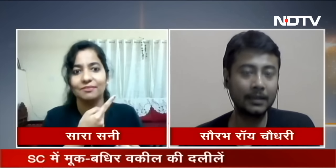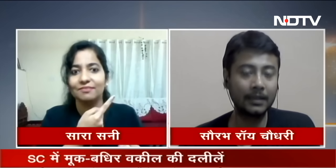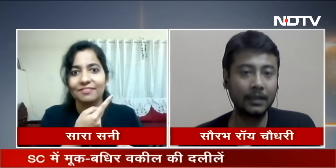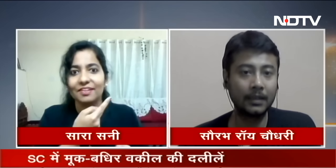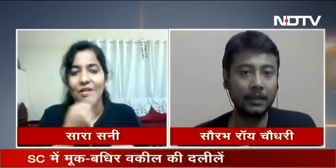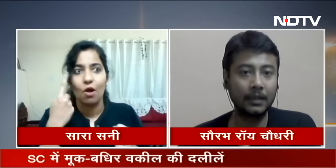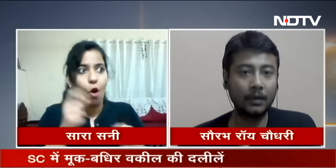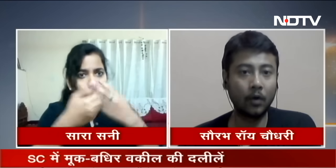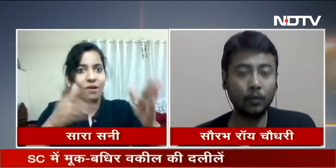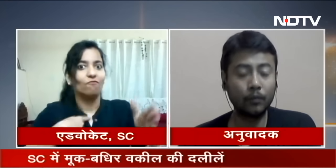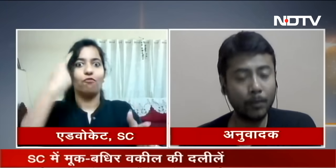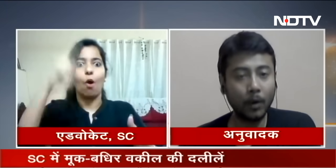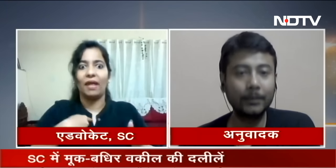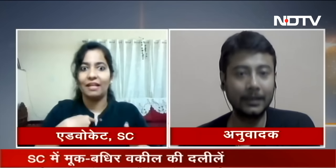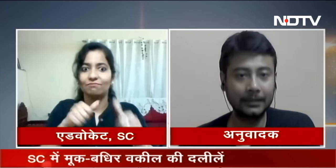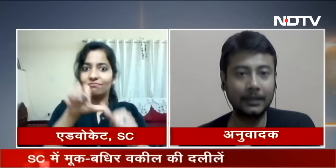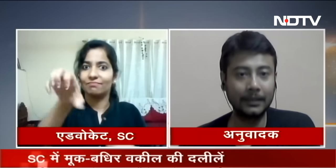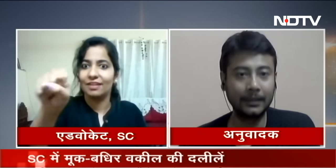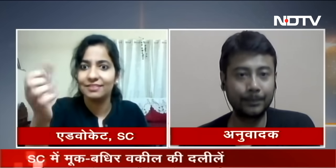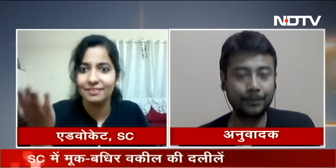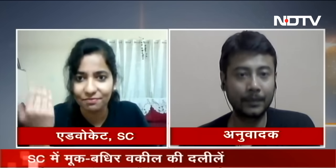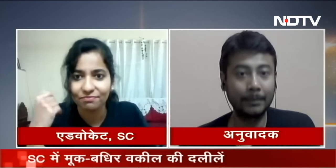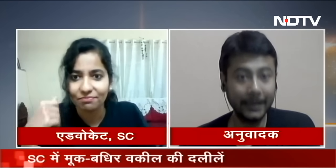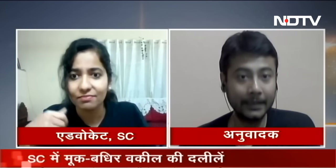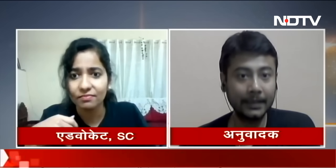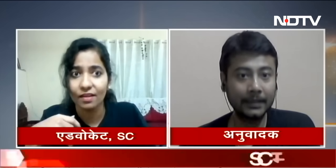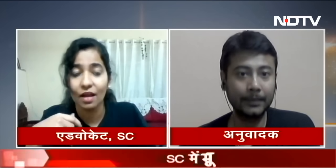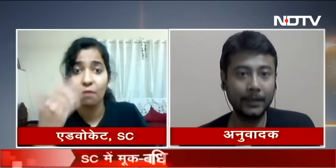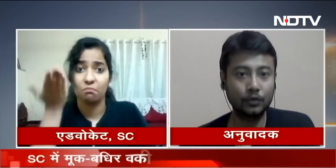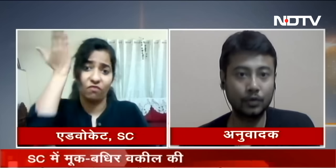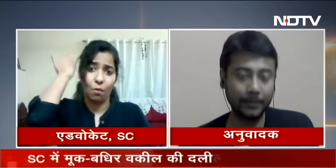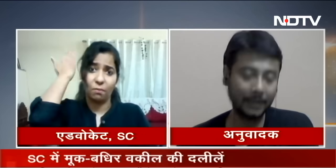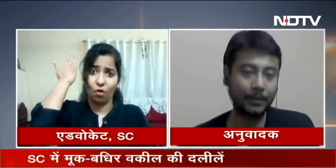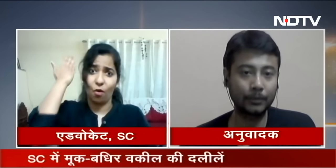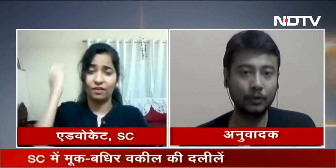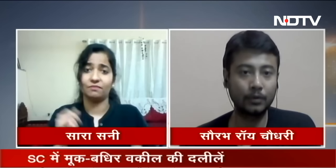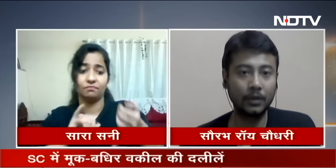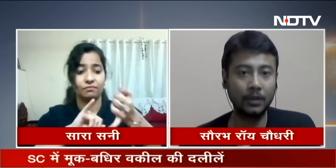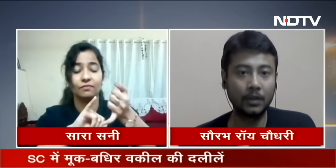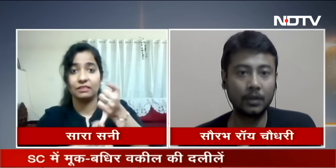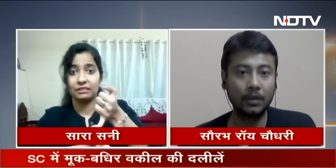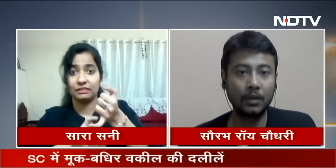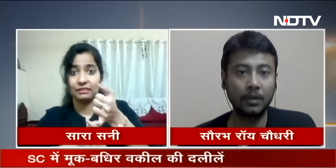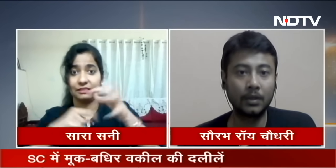बनाया और वो बहुत मेहनत कर रही है मेरे लिए ताकि मेरे को सुगम्यता प्राप्त हो।